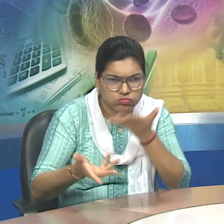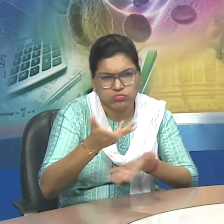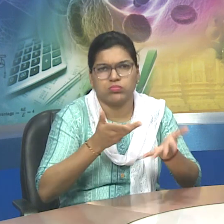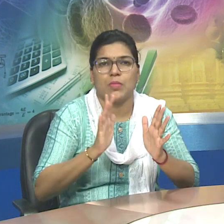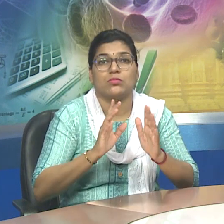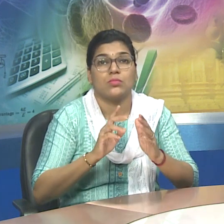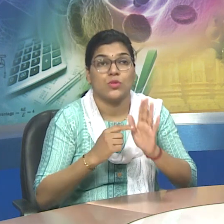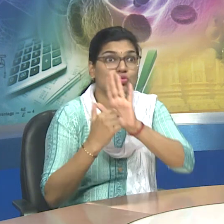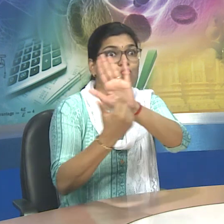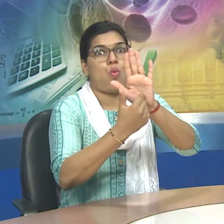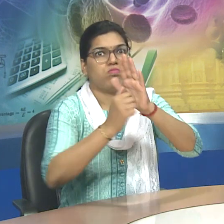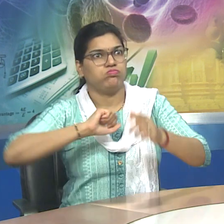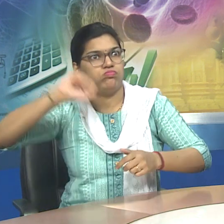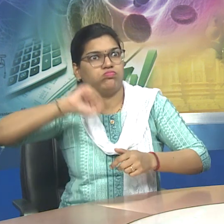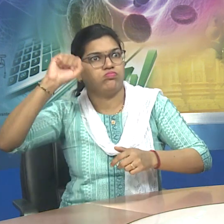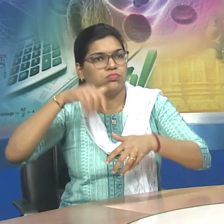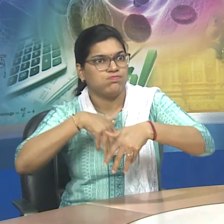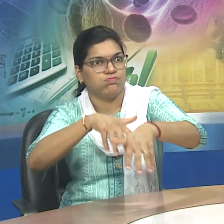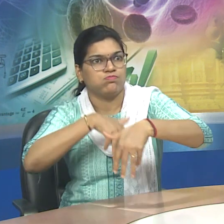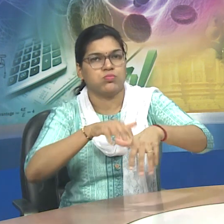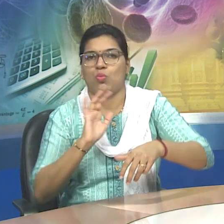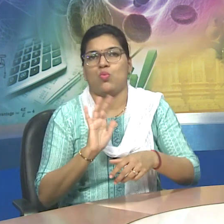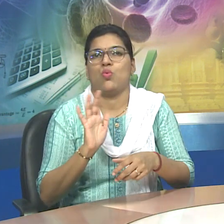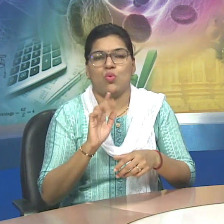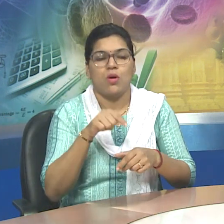उसको रिबेलियन अर्थात विद्रोह नहीं कहा जाता,